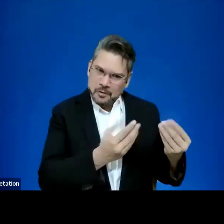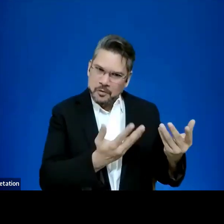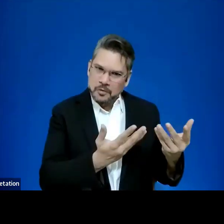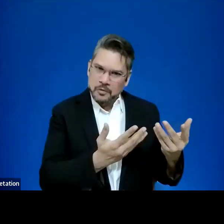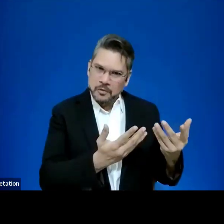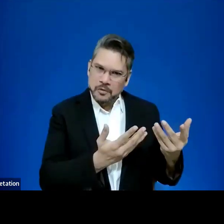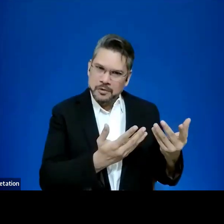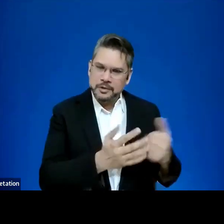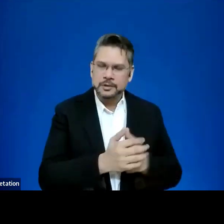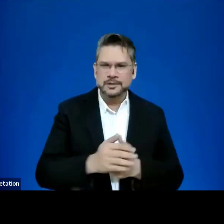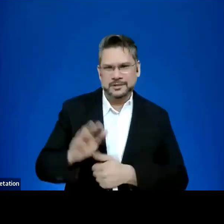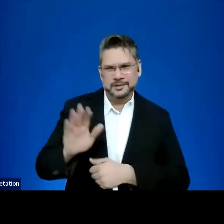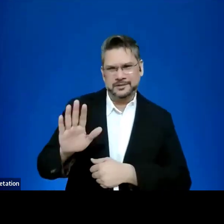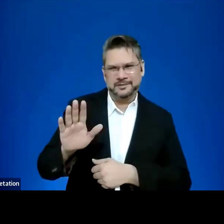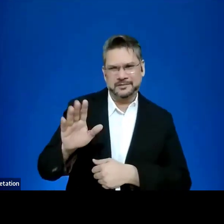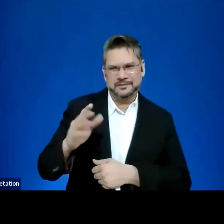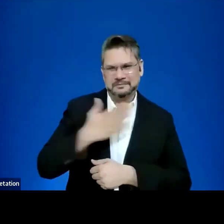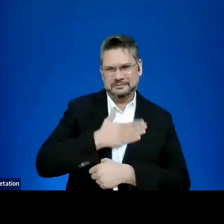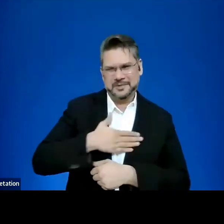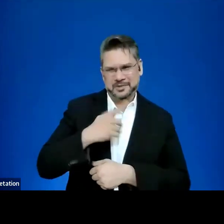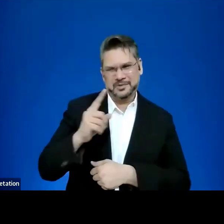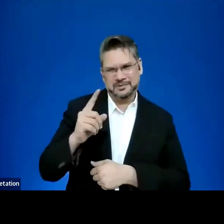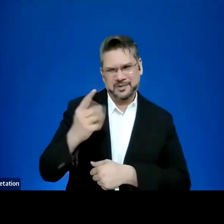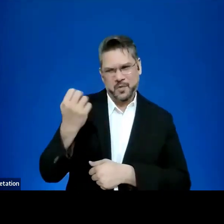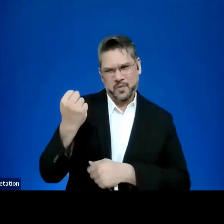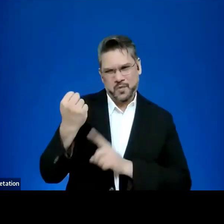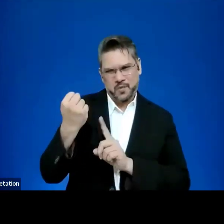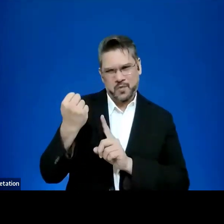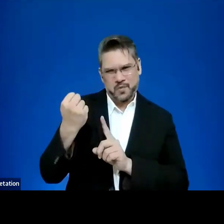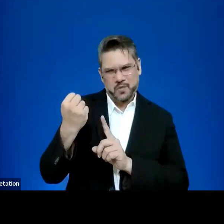不好意思，这个讲者非常小声。